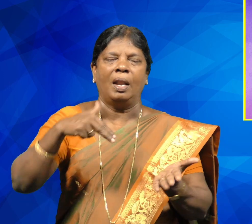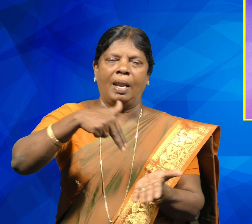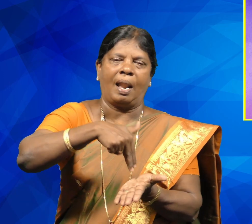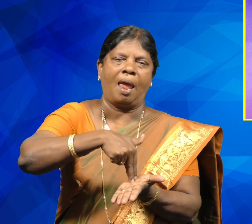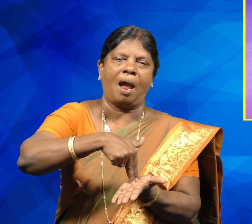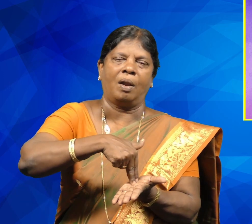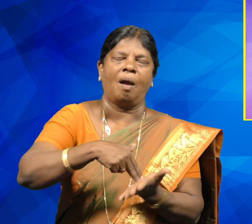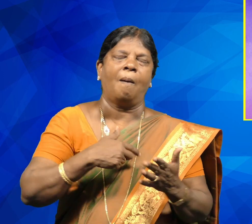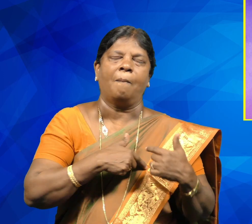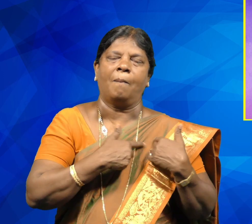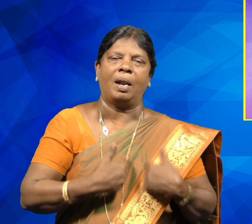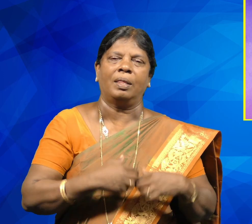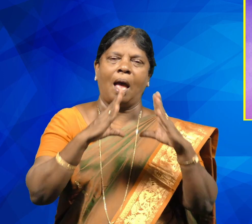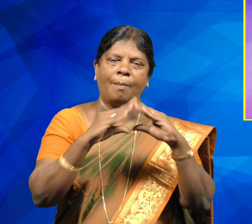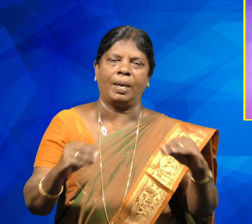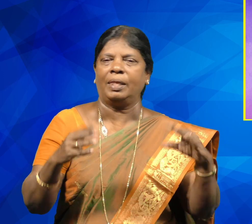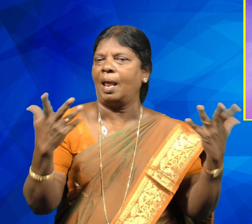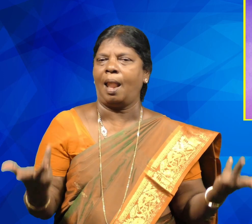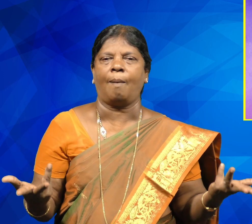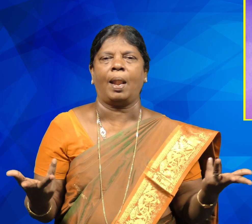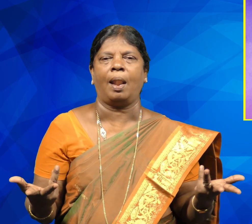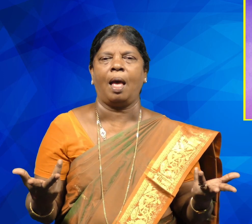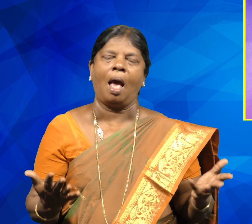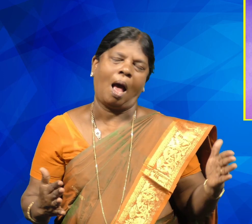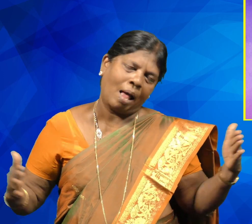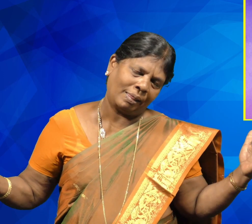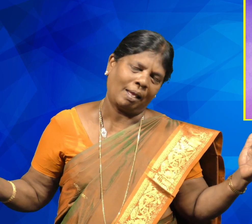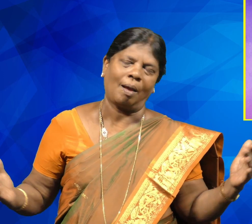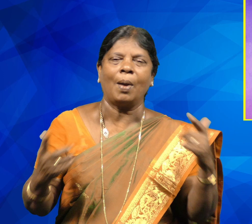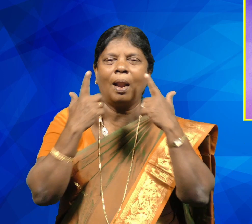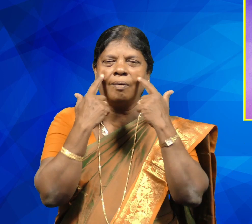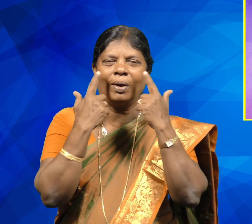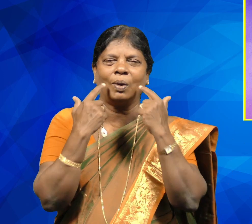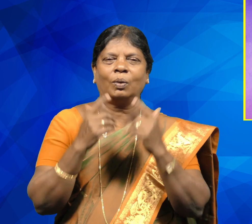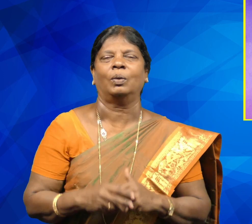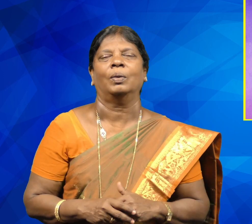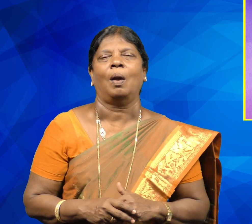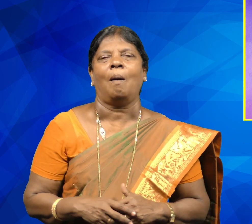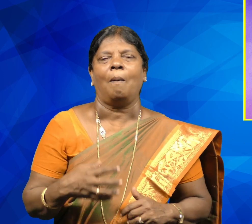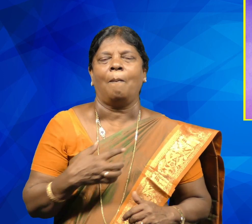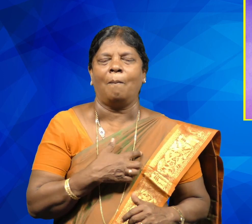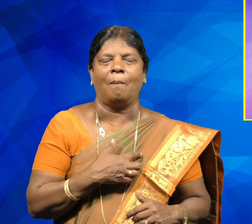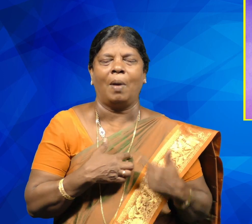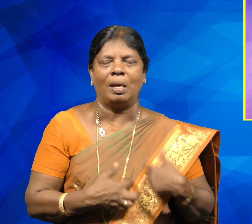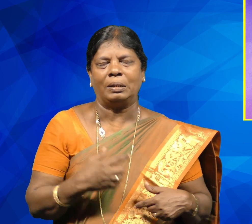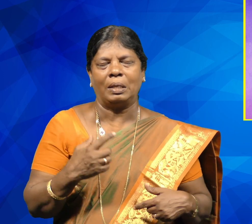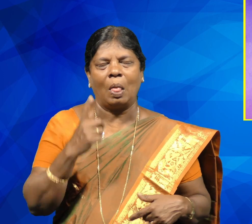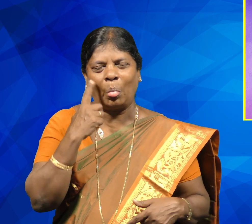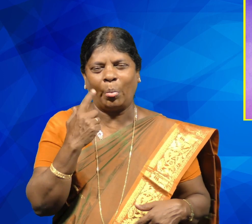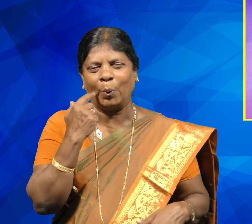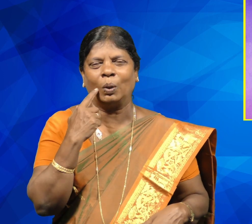மனிதர்கள் நிலையான மன அமைதி இல்லாமல் அதிகமான வருத்தத்தோடும்